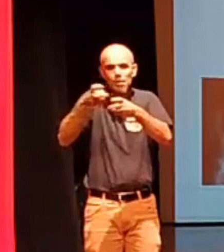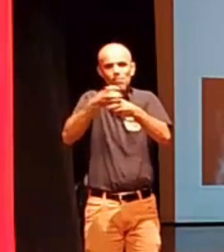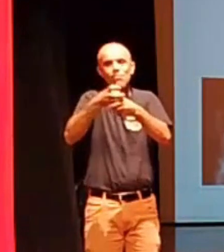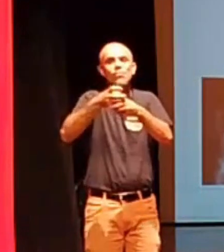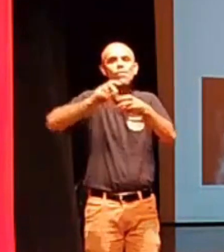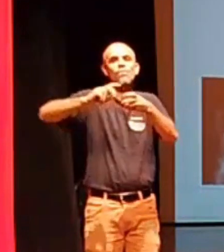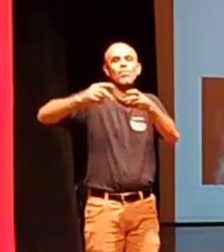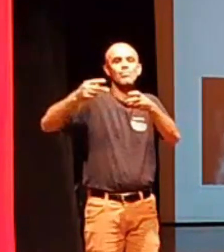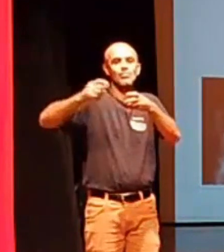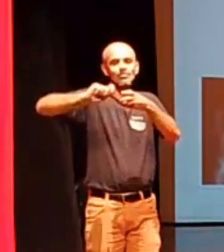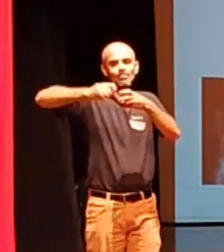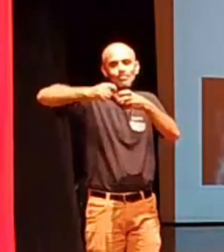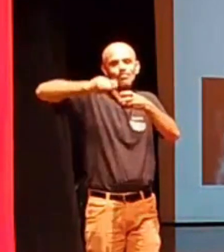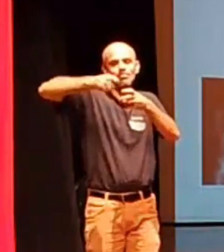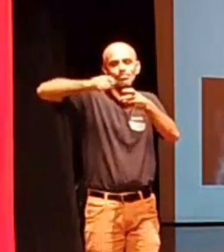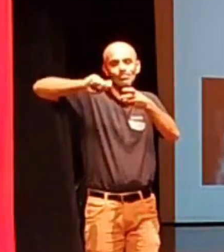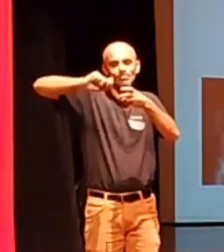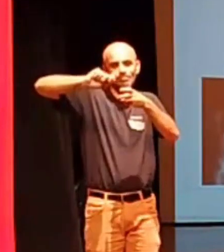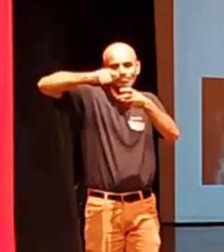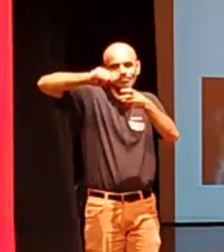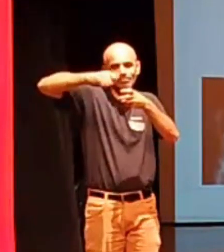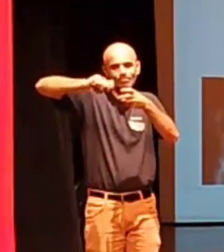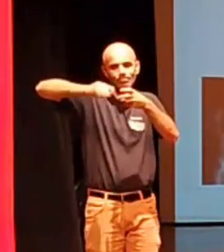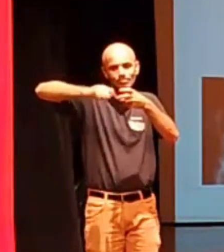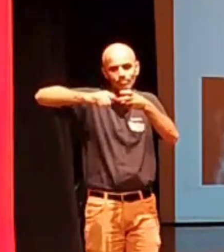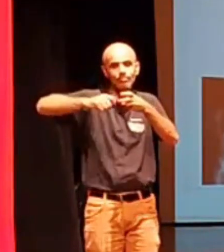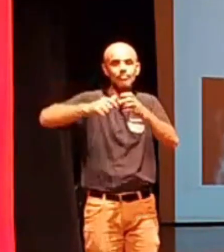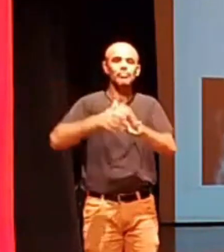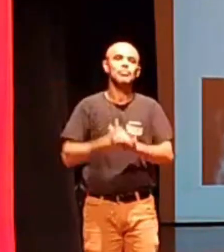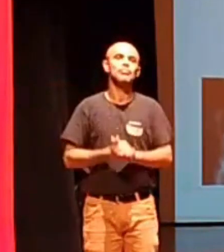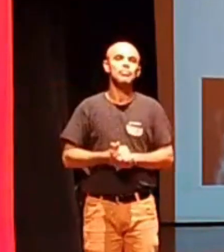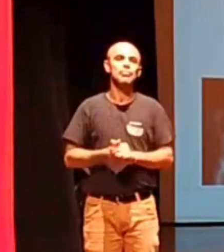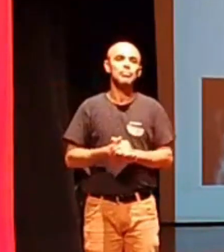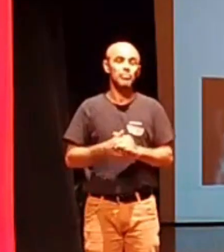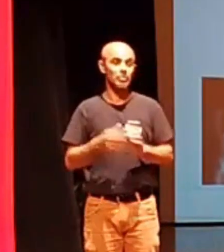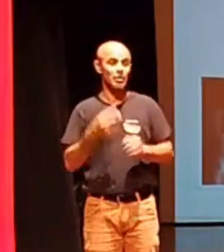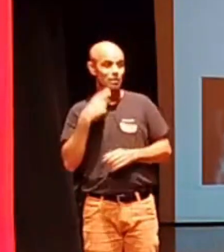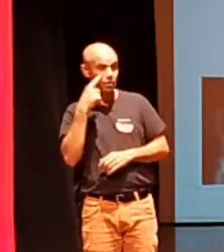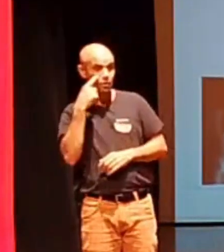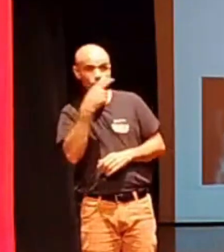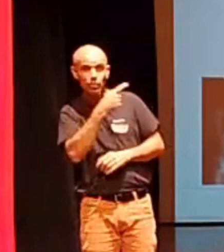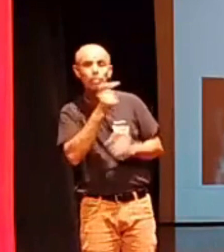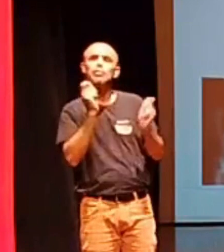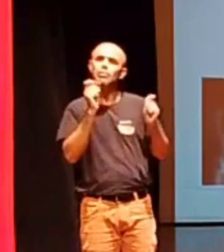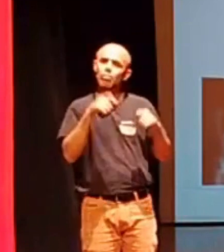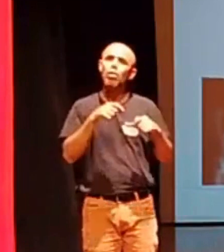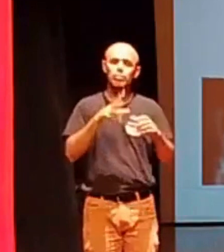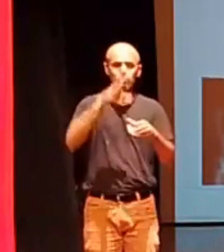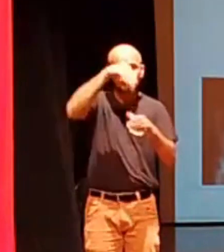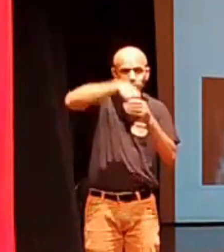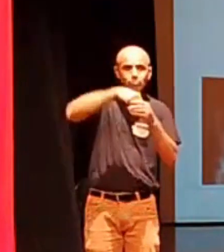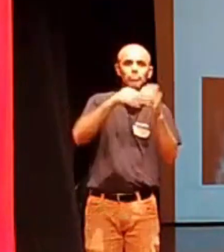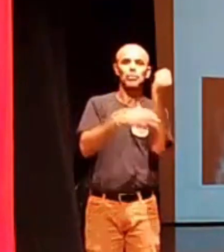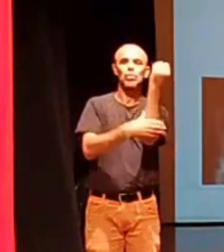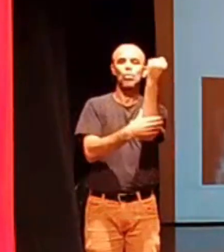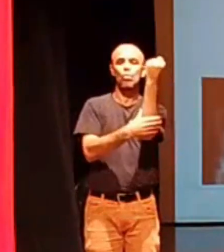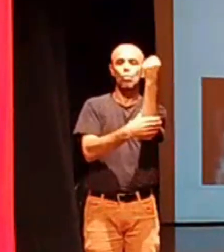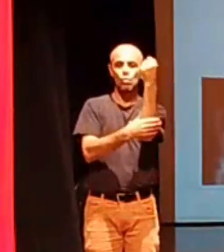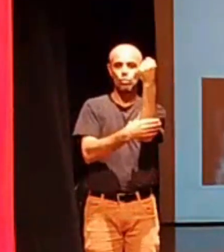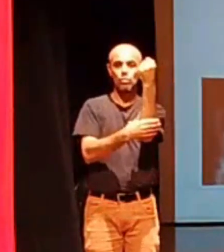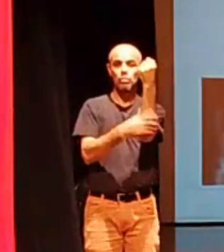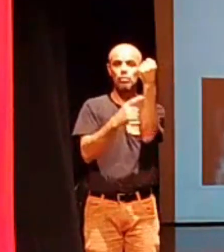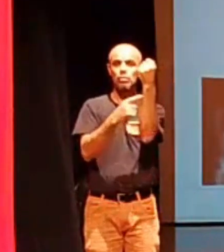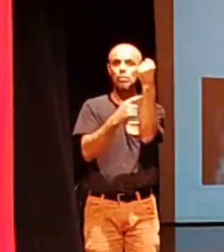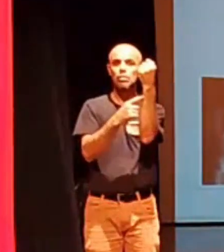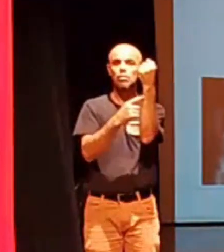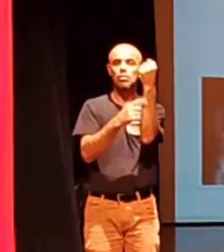esses pinos, porque não tinha muita fixação naquele momento da escoliose. Então, vocês estão vendo que a gente pode ter desde uma escoliose leve até uma